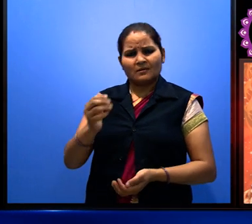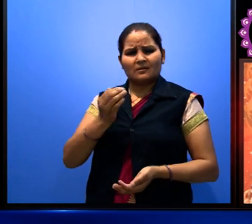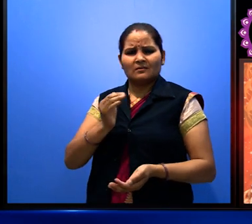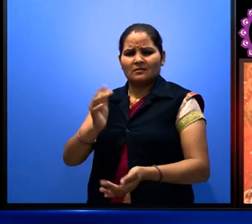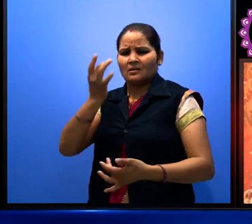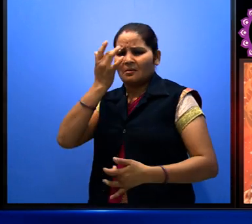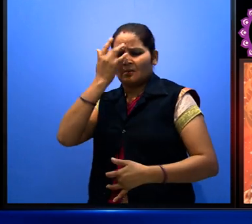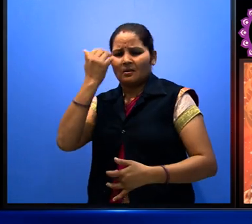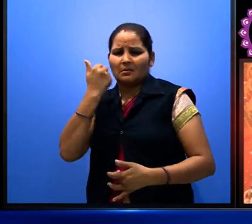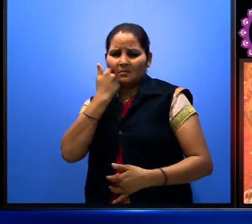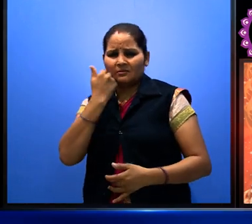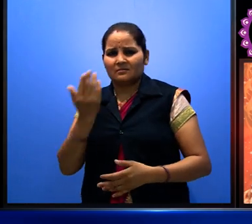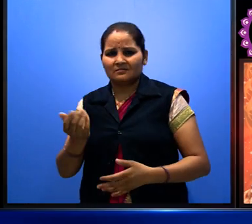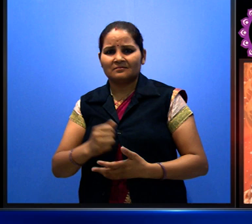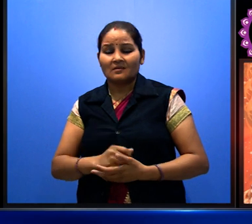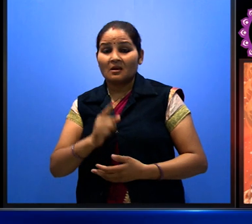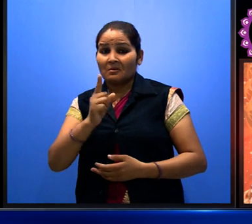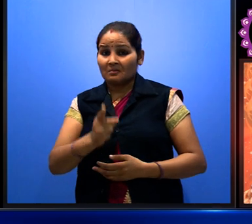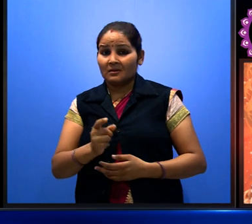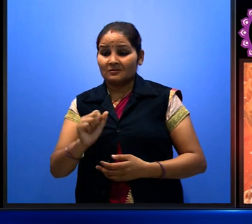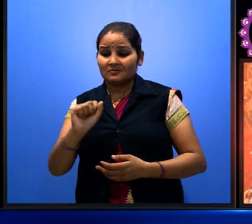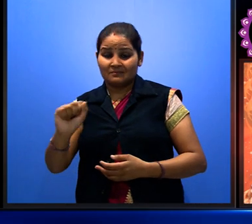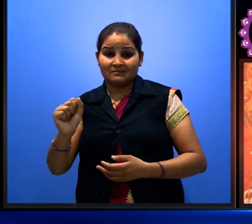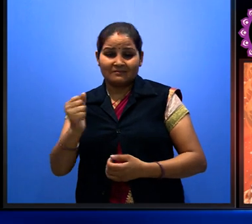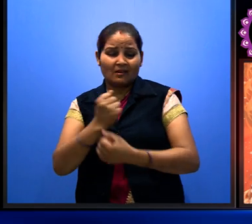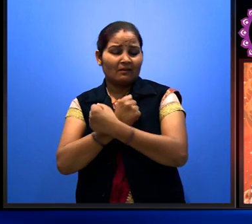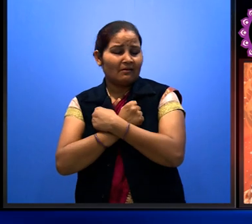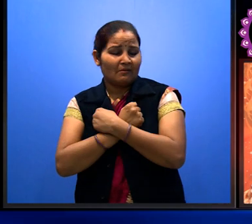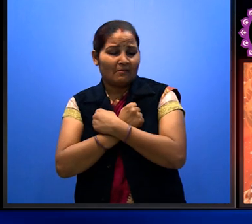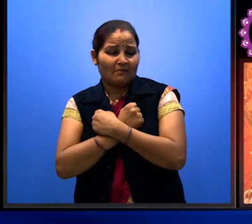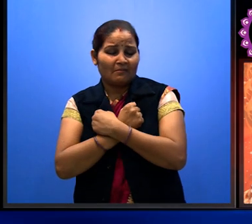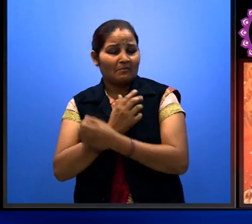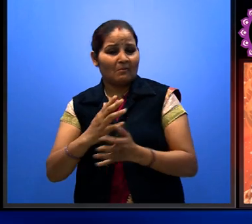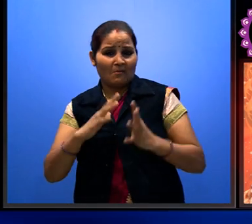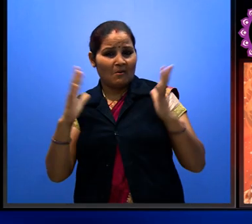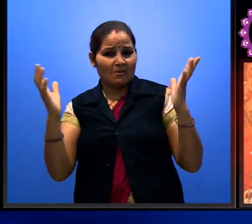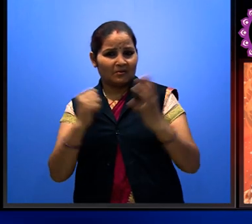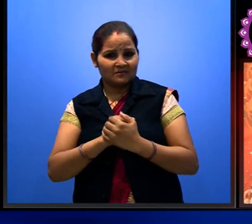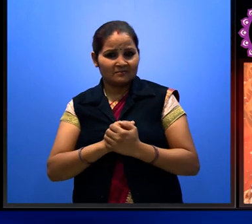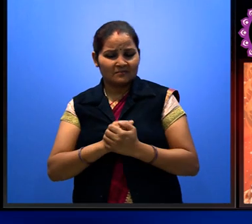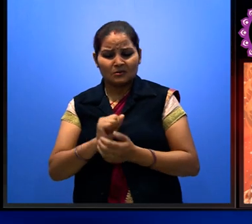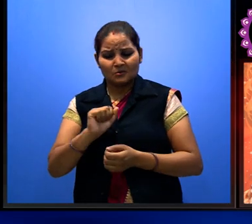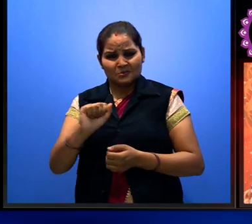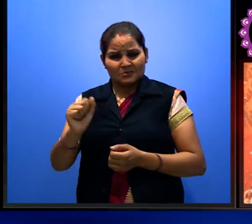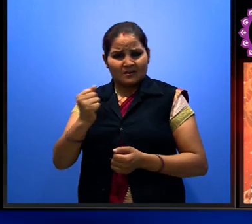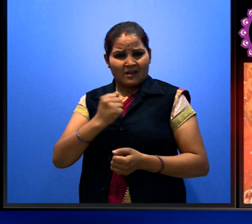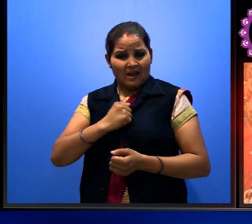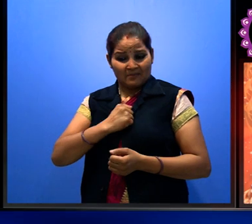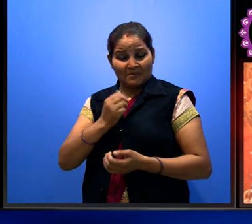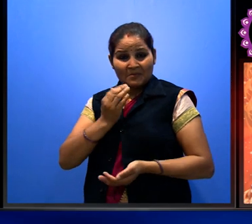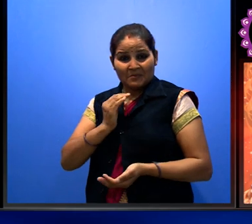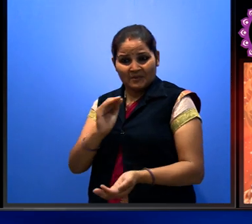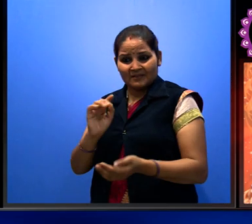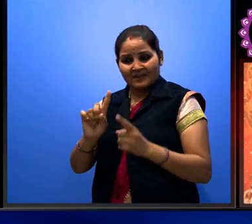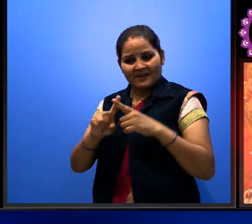लड़का उसका बीमार पड़ गया, पर वो अपने बेटे से बहुत ही प्यार करती थी। उसने अपने